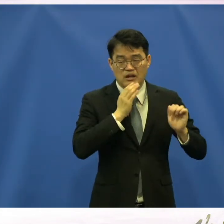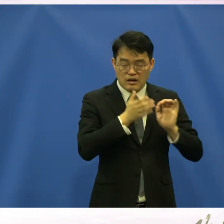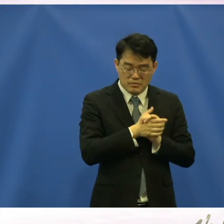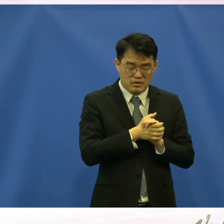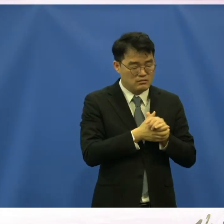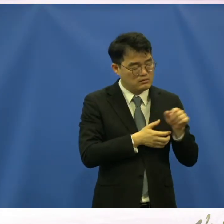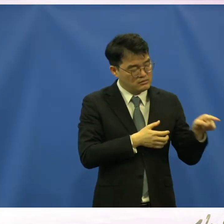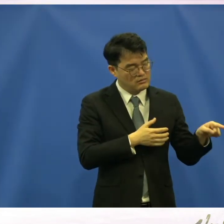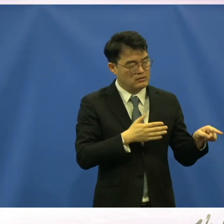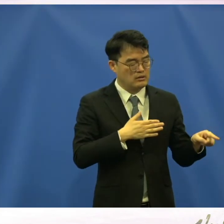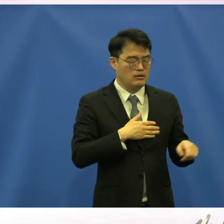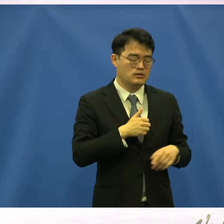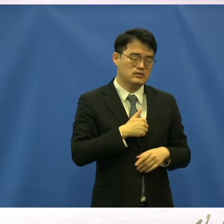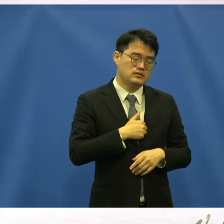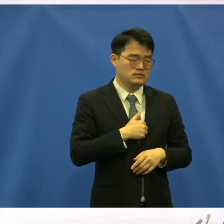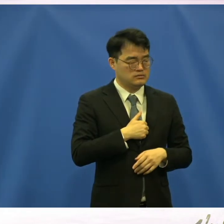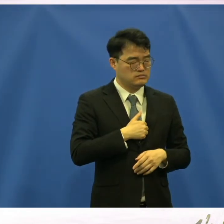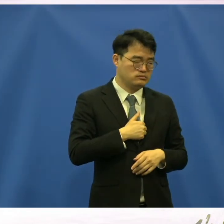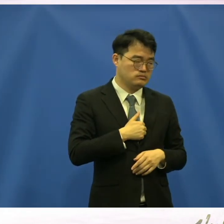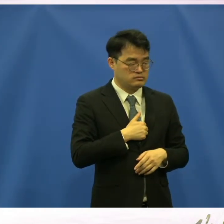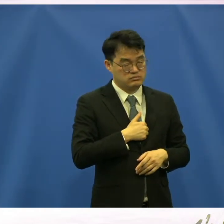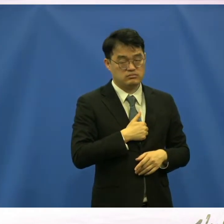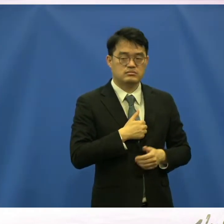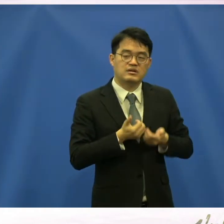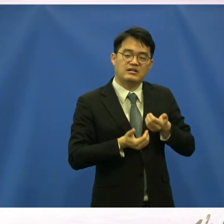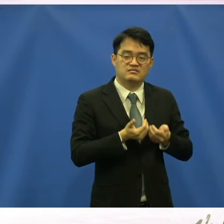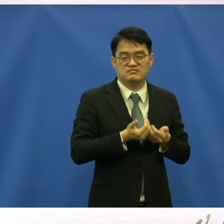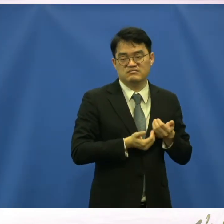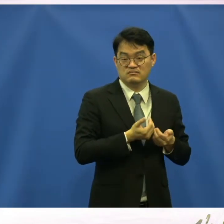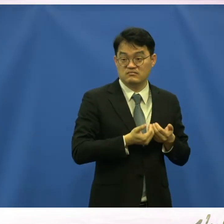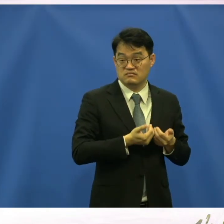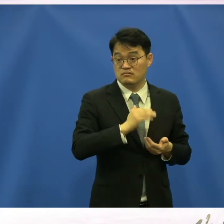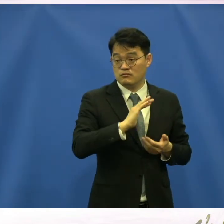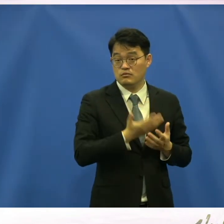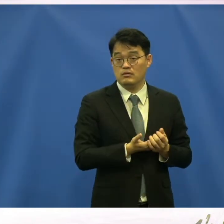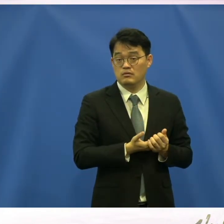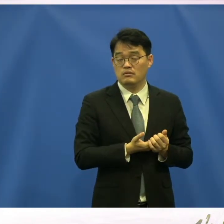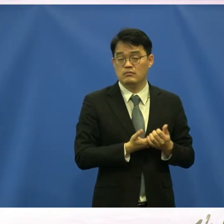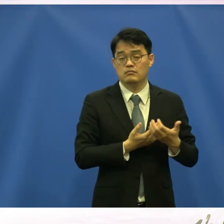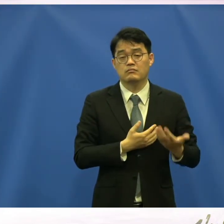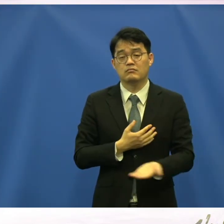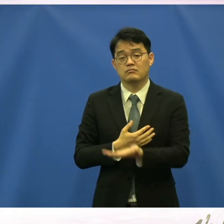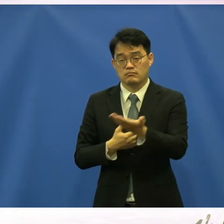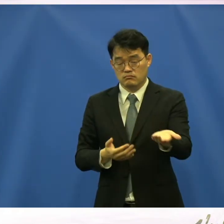어떤 것입니까? 현실의 상황보다 말씀의 믿음이 더 가야